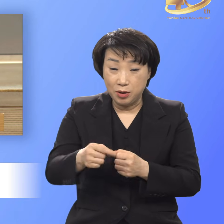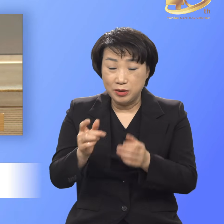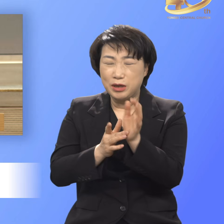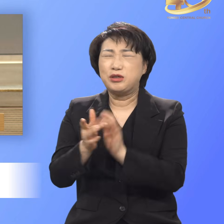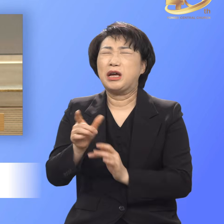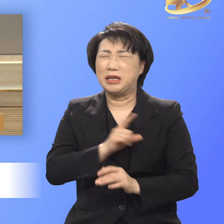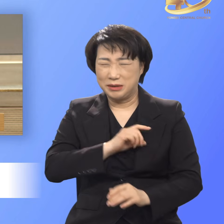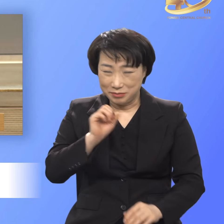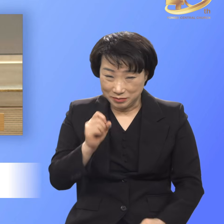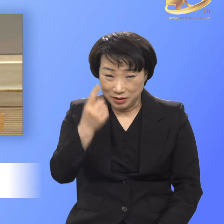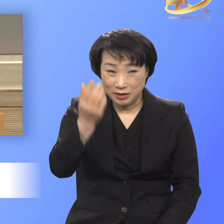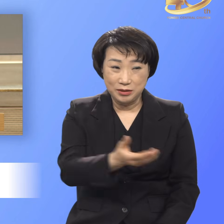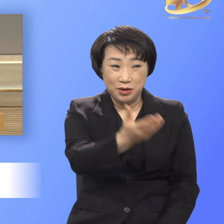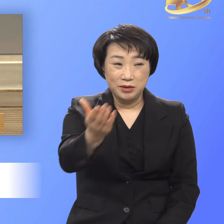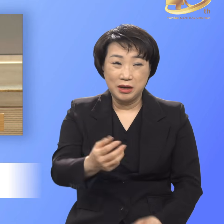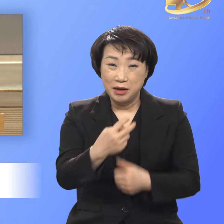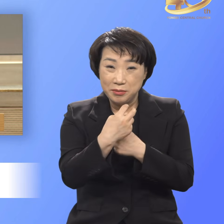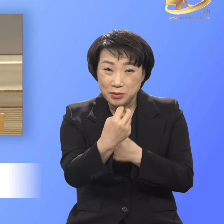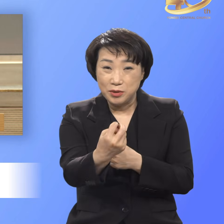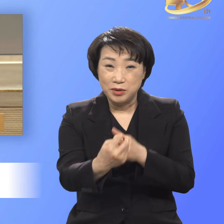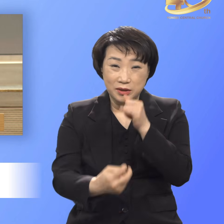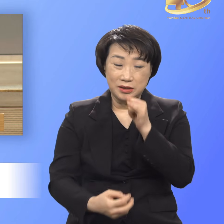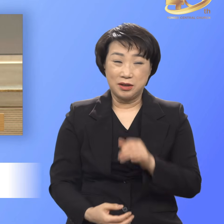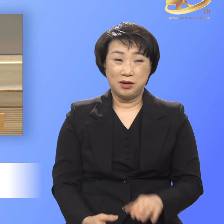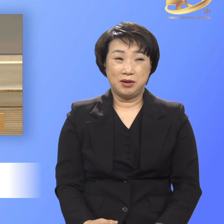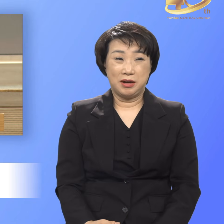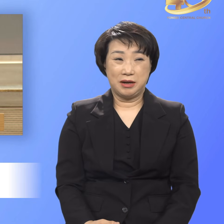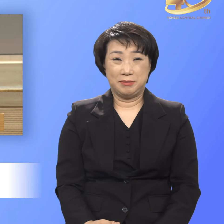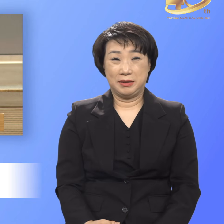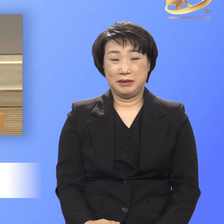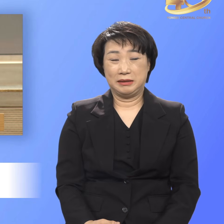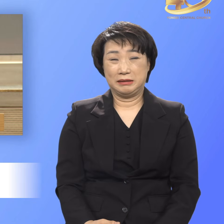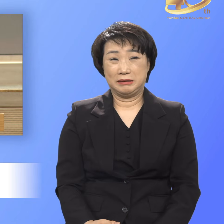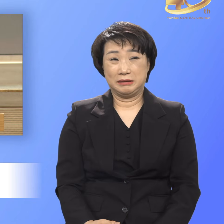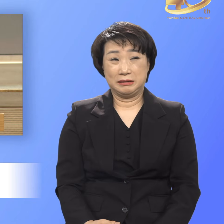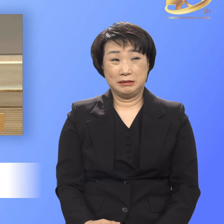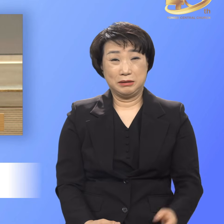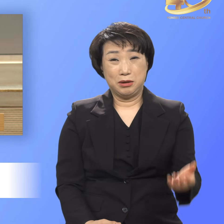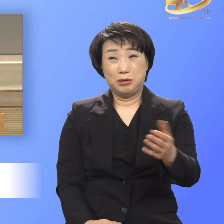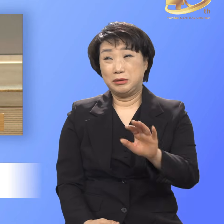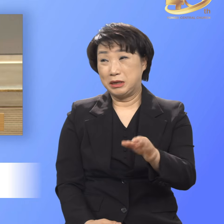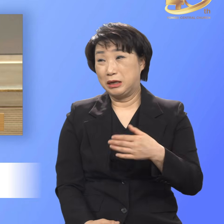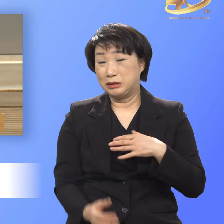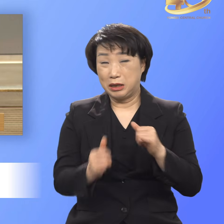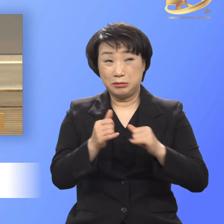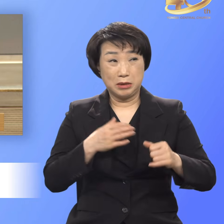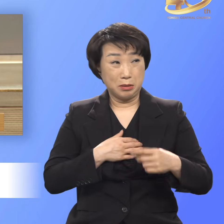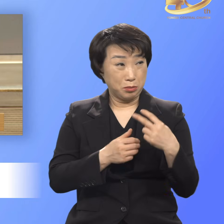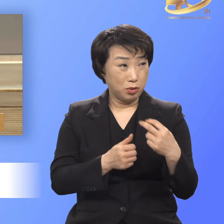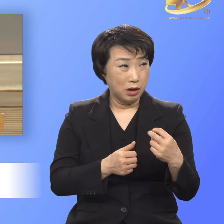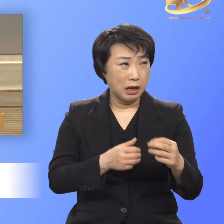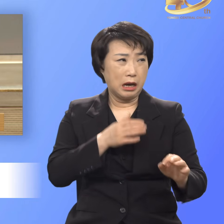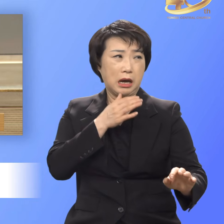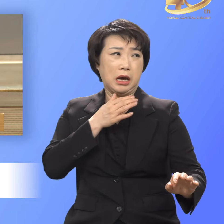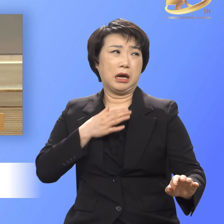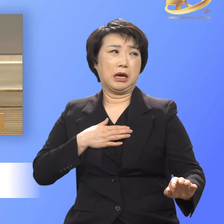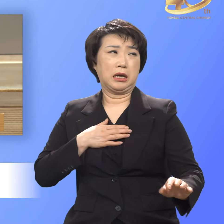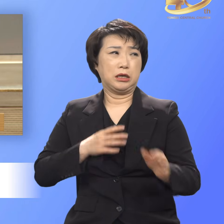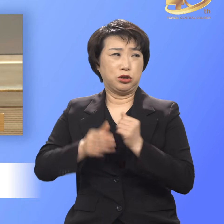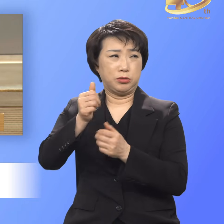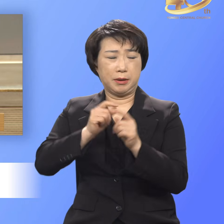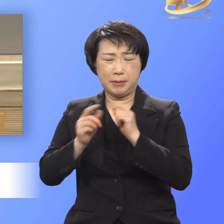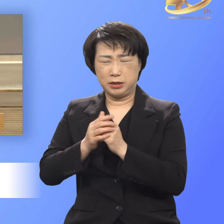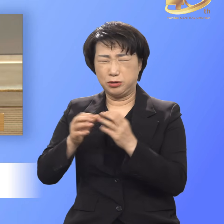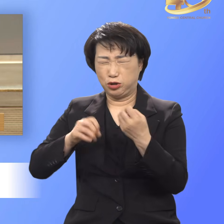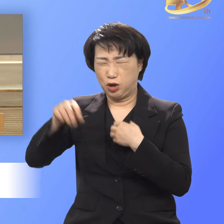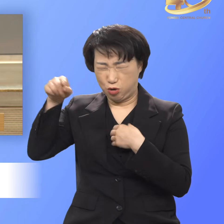때문에 네가 미움을 받으리라. 사람들이 날 미워하거든. 예수님